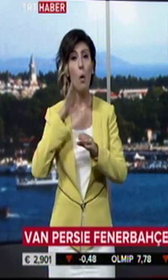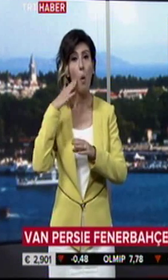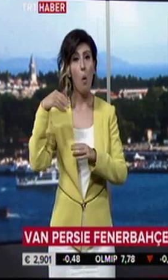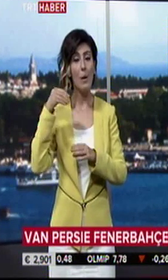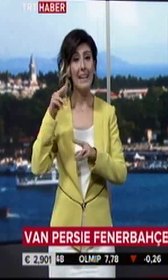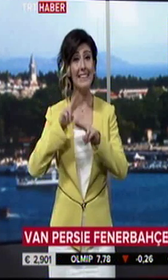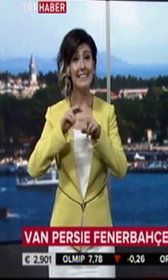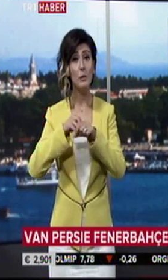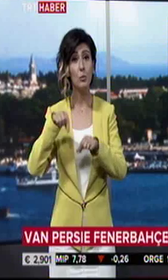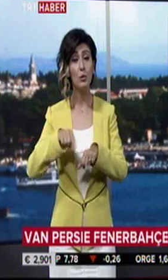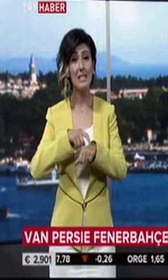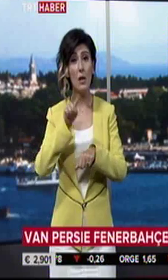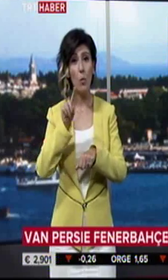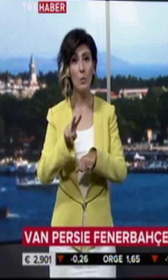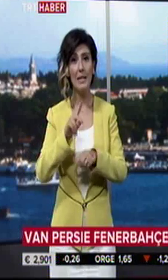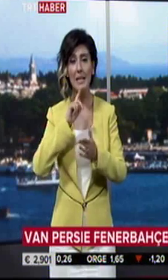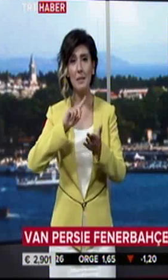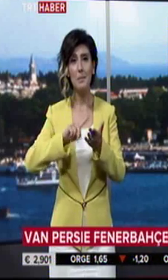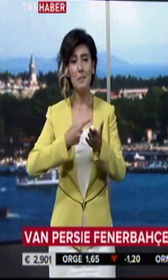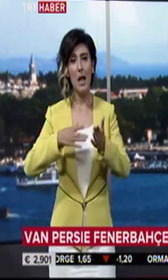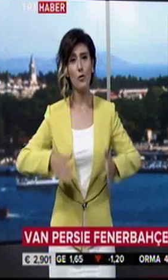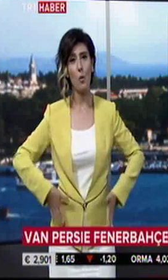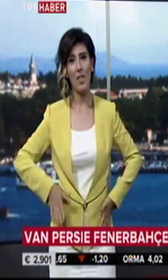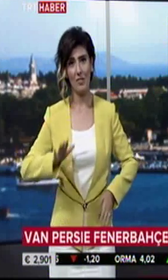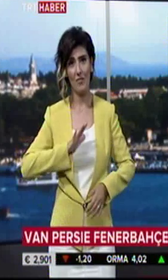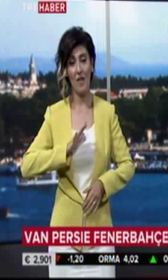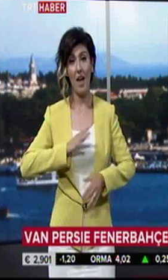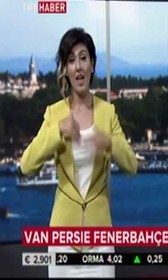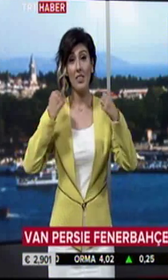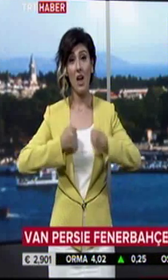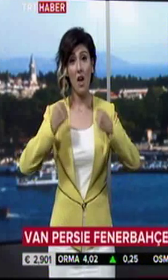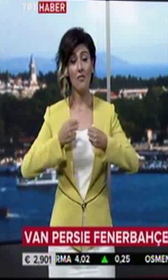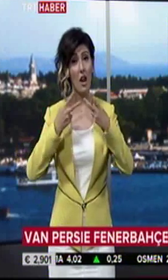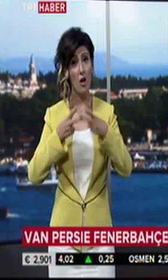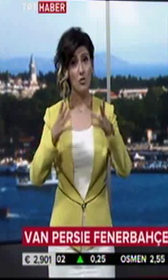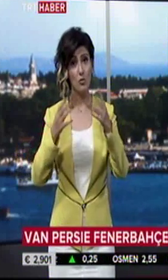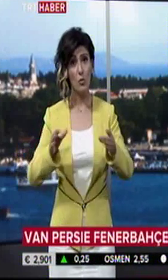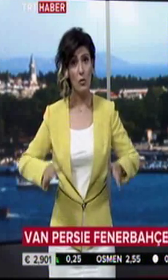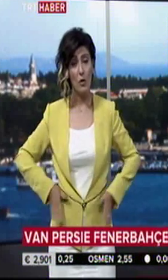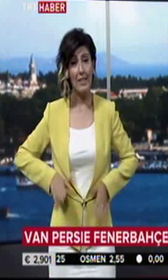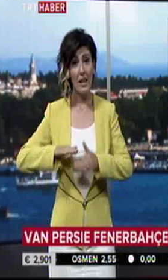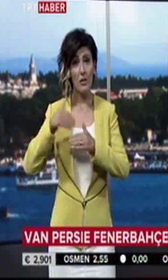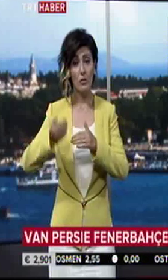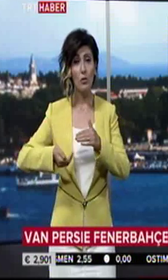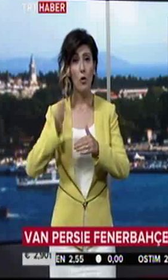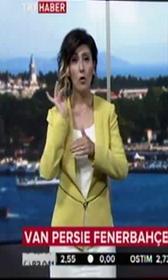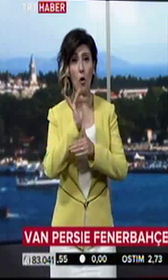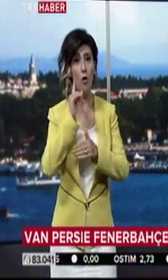saat 18'de imza töreni düzenleyecek. Taraftara açık olan törenin ardından golcü futbolcu